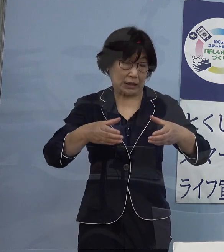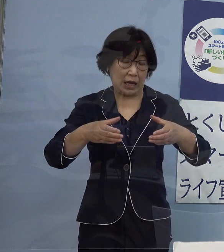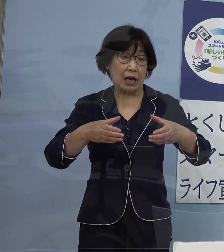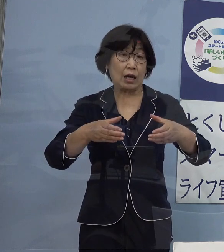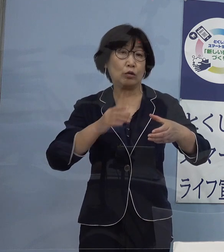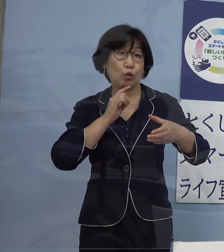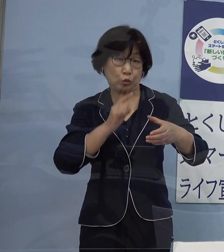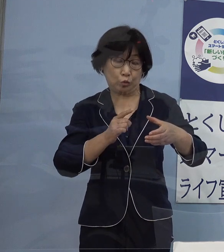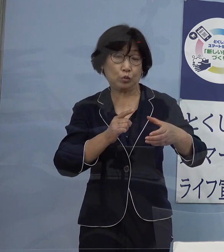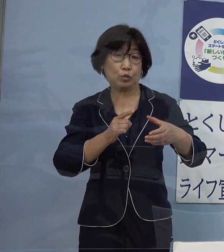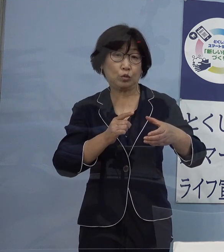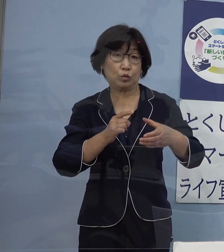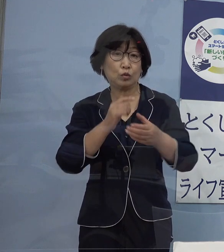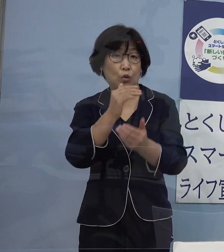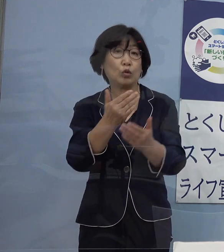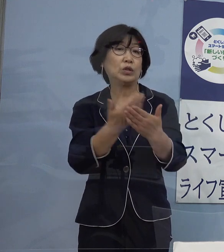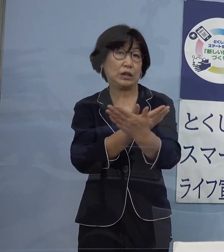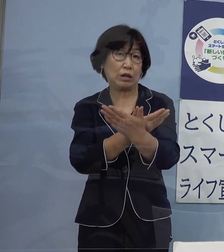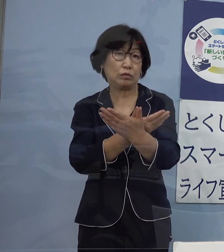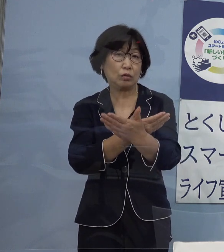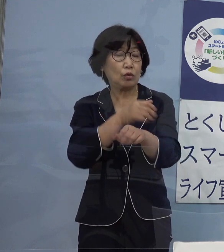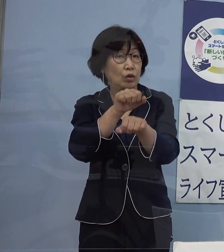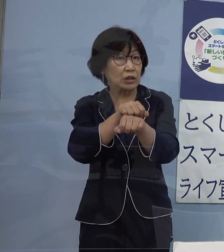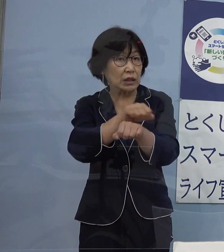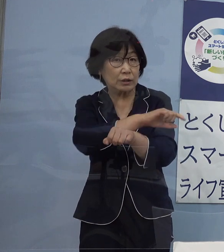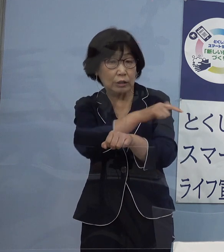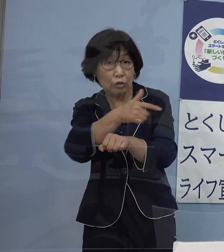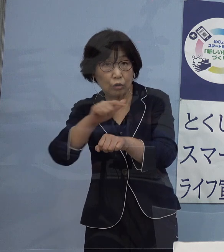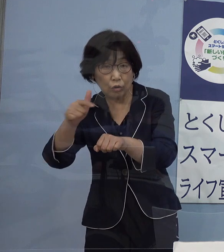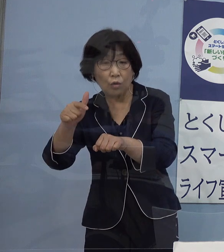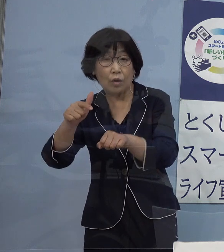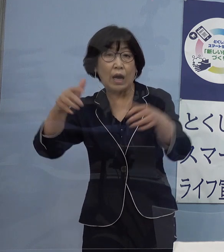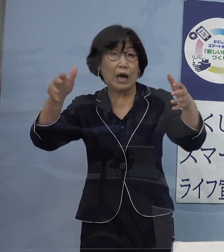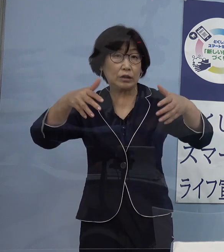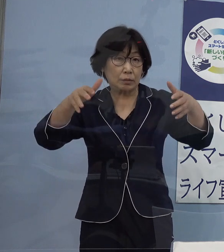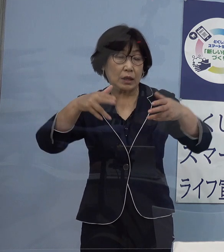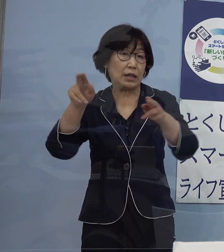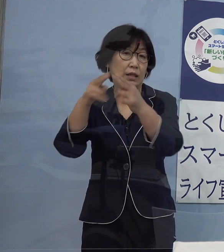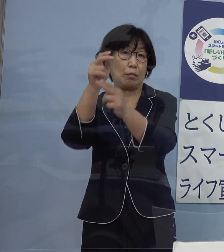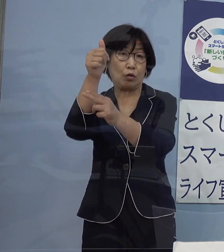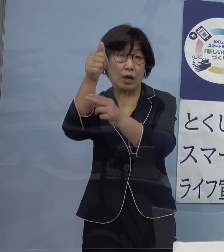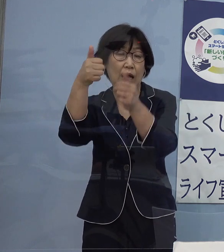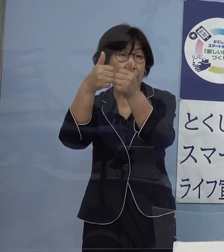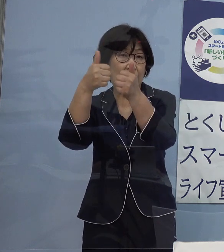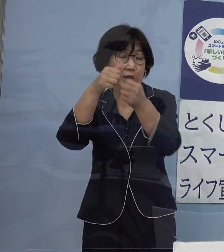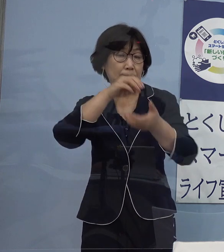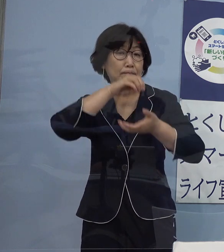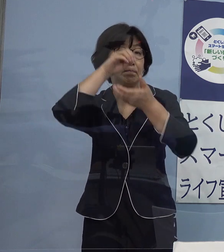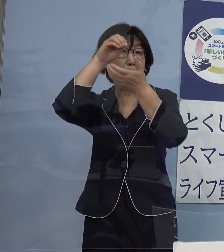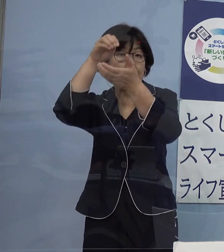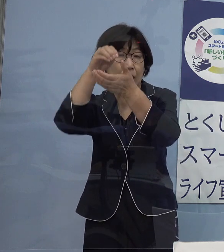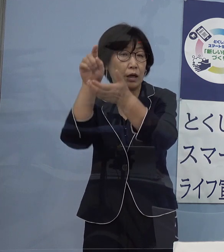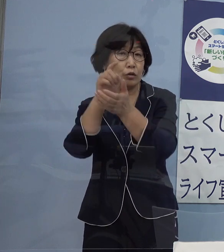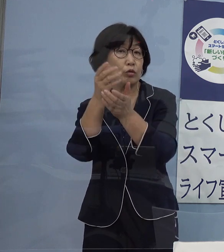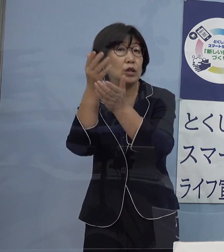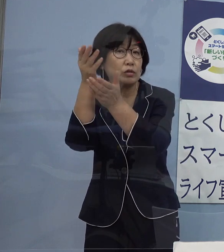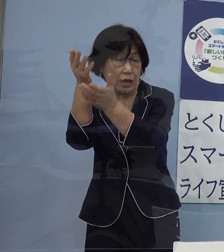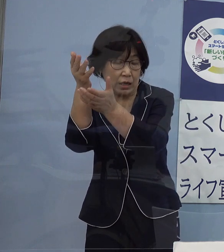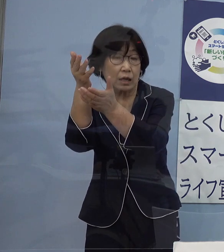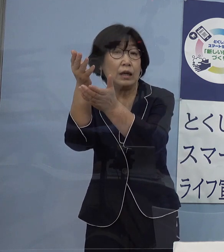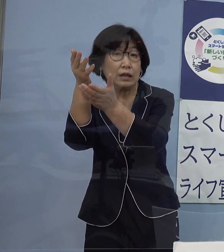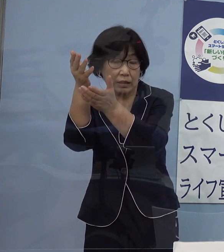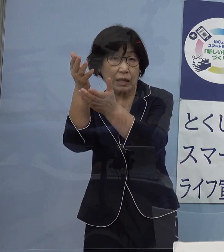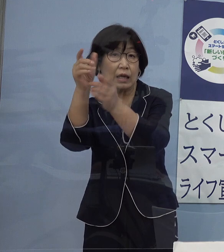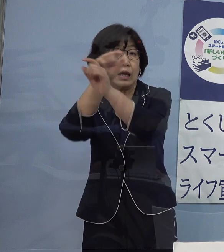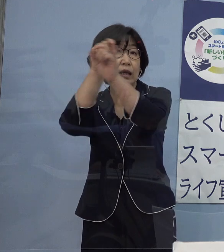ますので、まあ、こうした材料を集めた上で専門家会議にお諮りをして、 でどうでしょうか。いやそれはもう関連クラスターだ